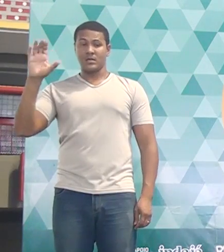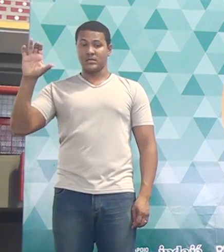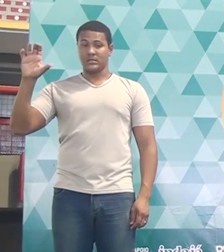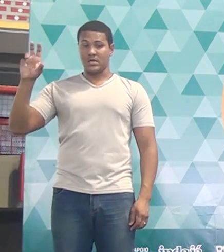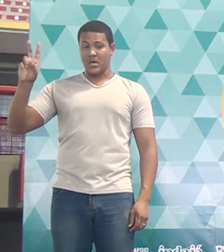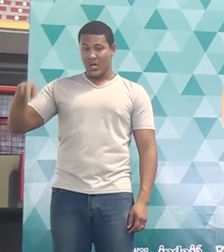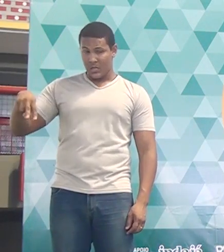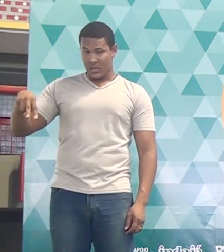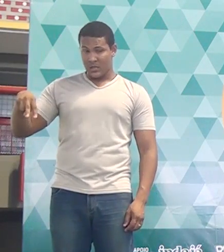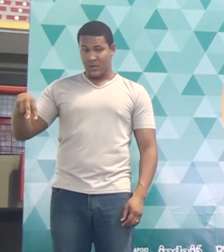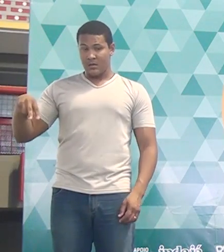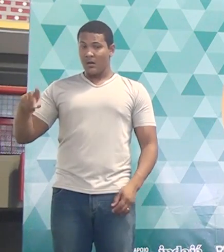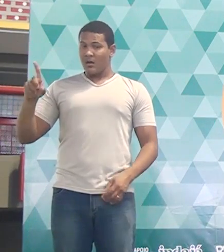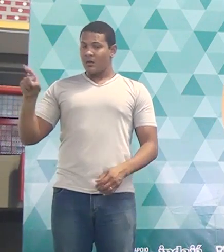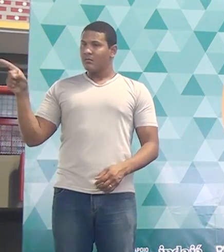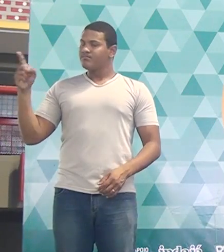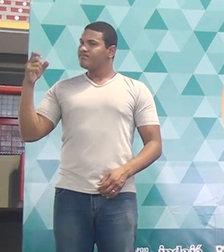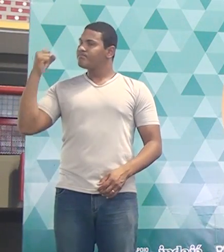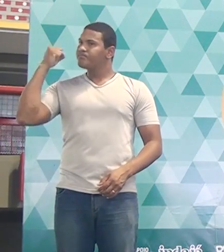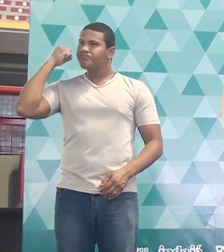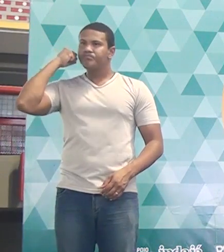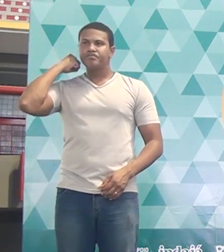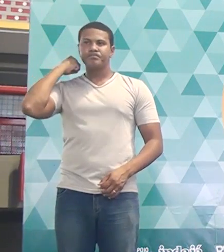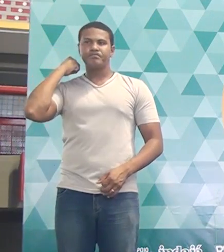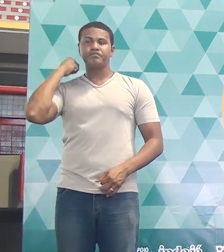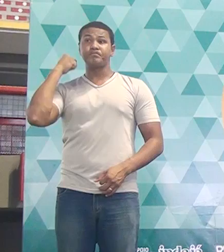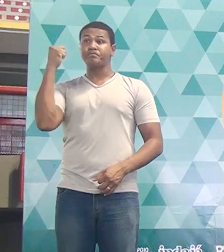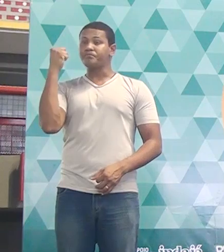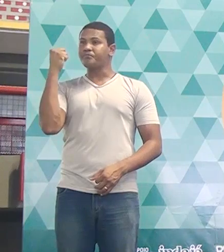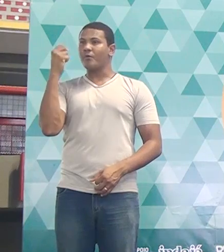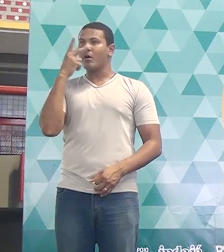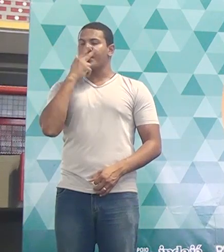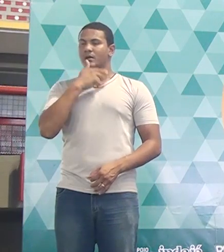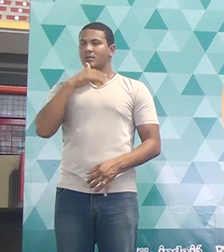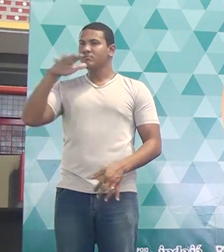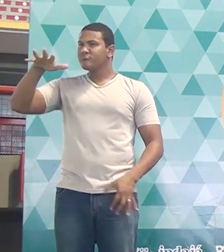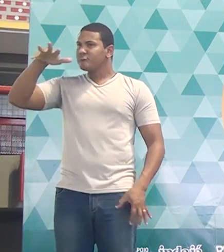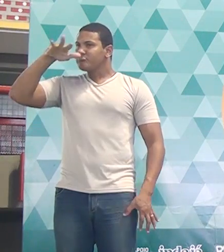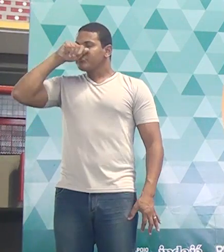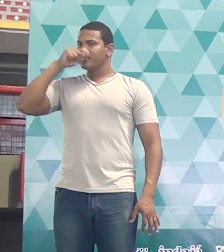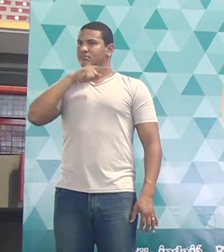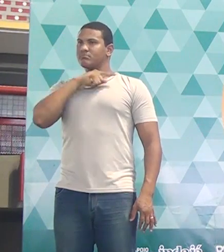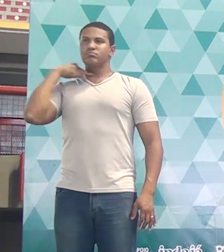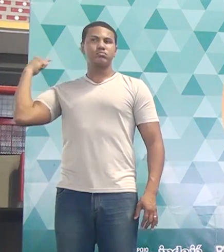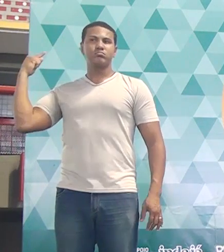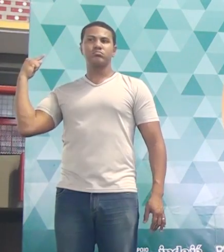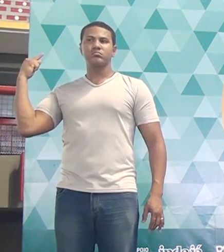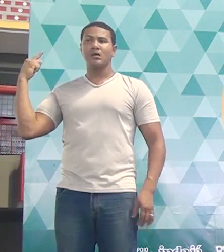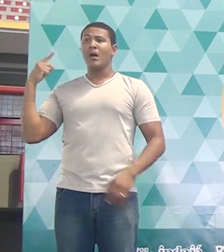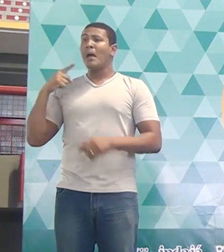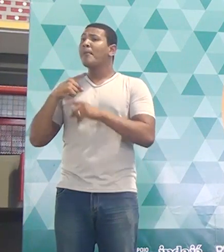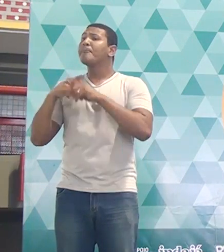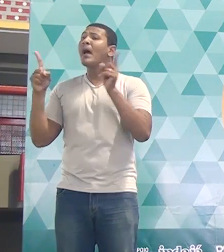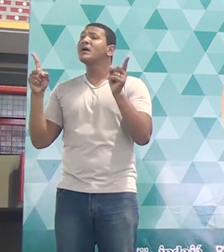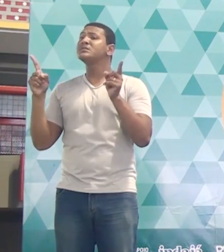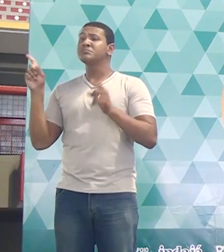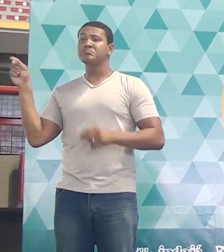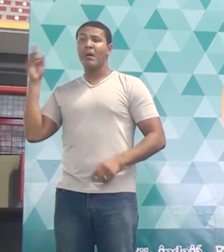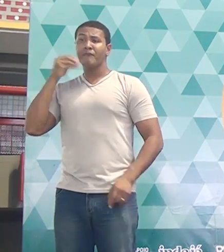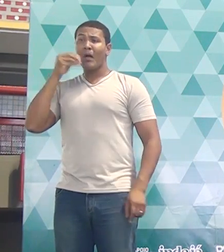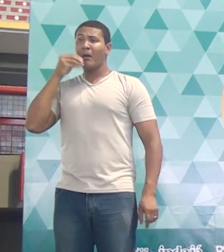ácido cianídrico, ele é tão letal que ele mata uma pessoa por asfixia. Mas ele é um ácido fraco, não é